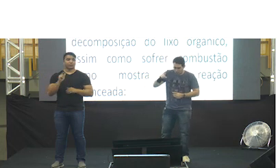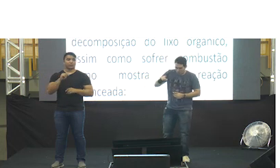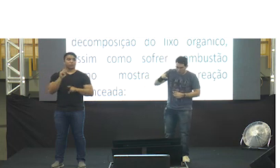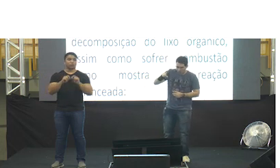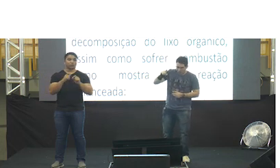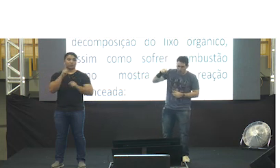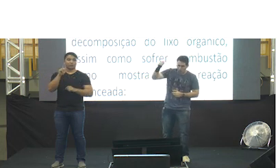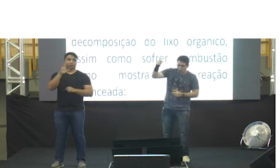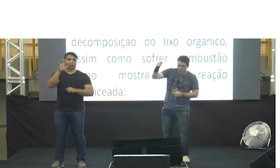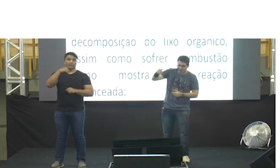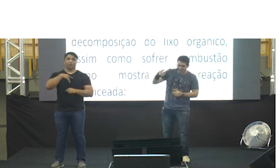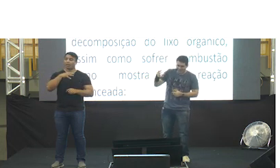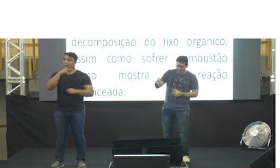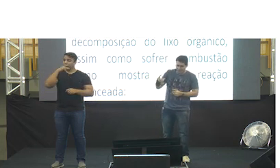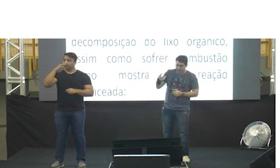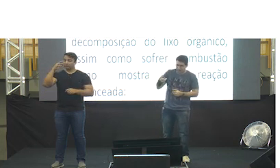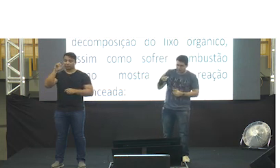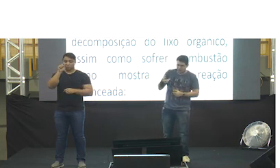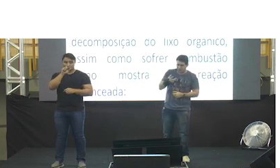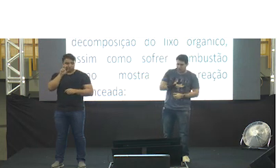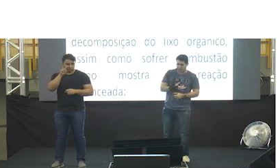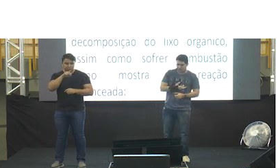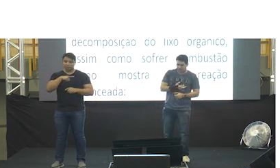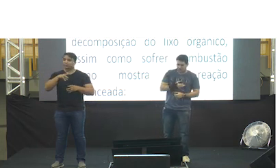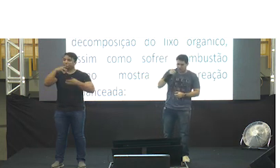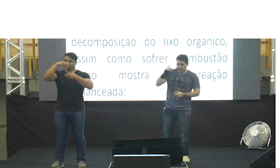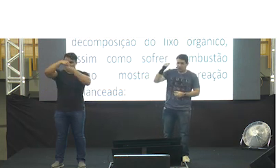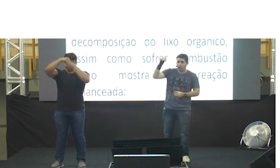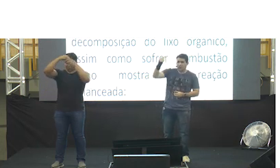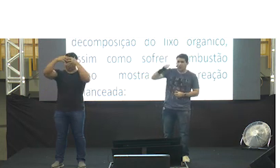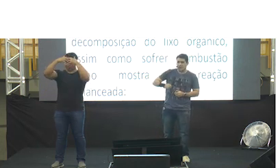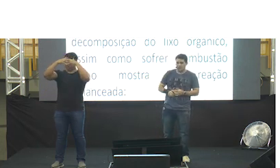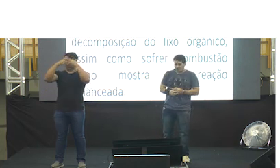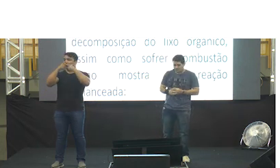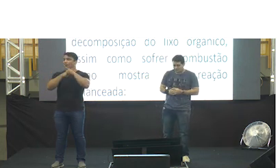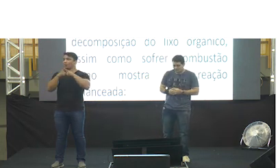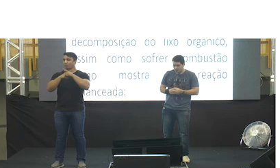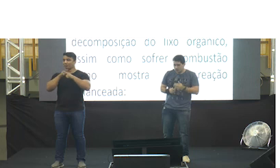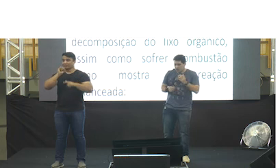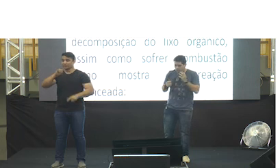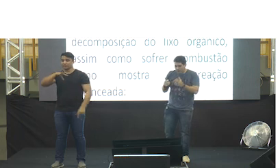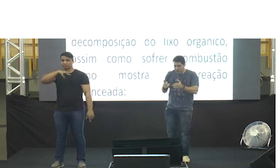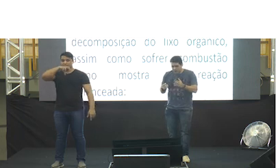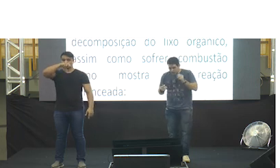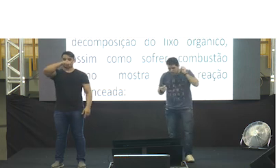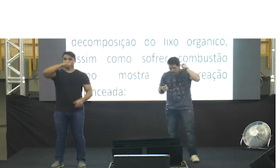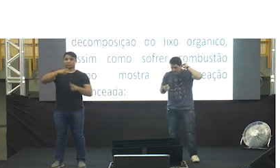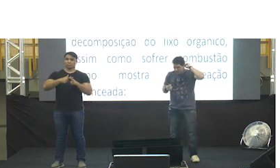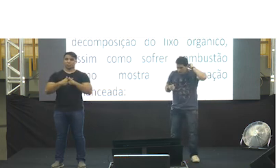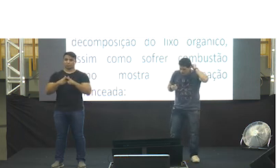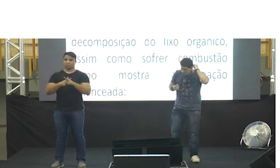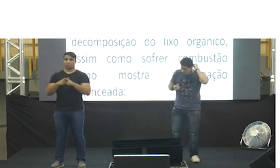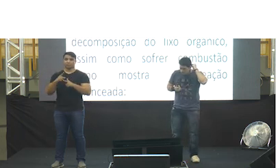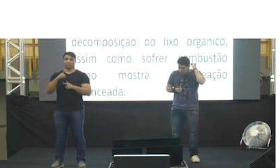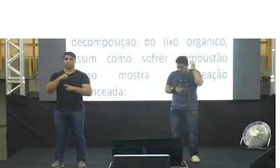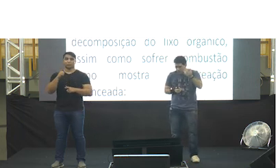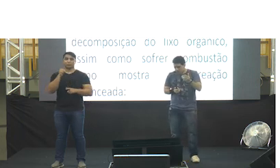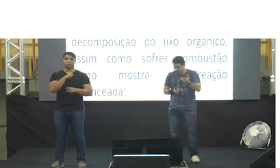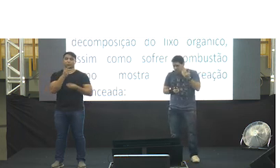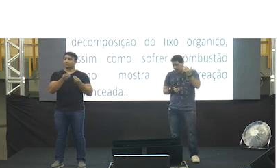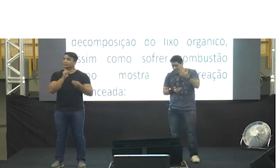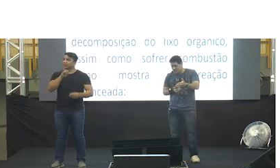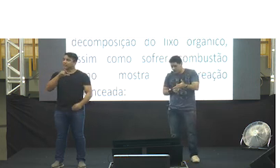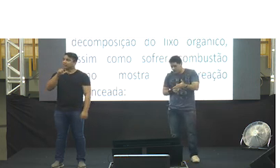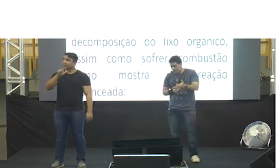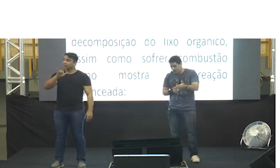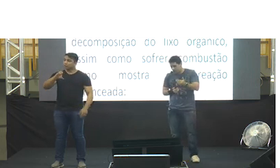gás incolor e pode causar danos ao sistema nervoso central, se for inalado. Pode ser obtido na decomposição do lixo